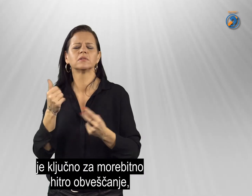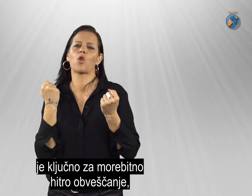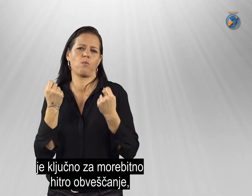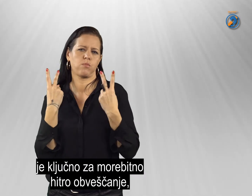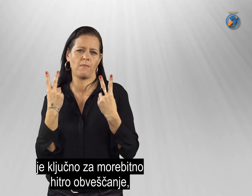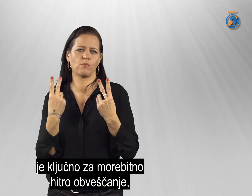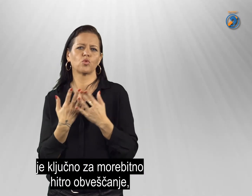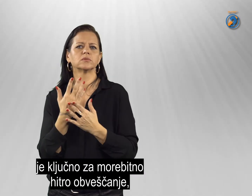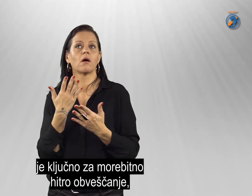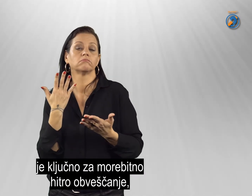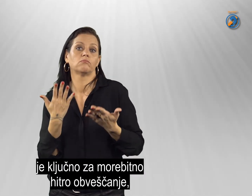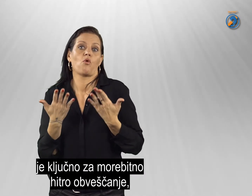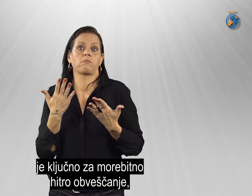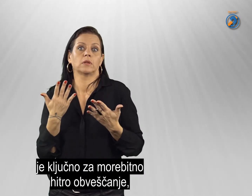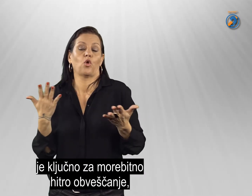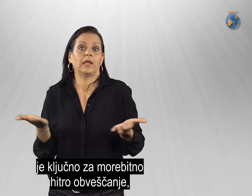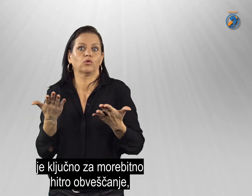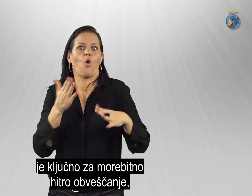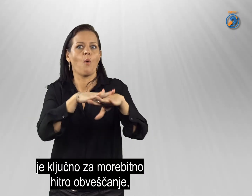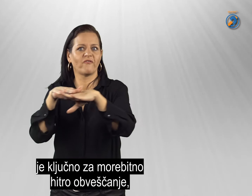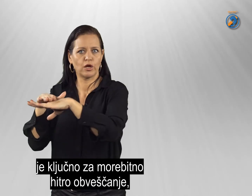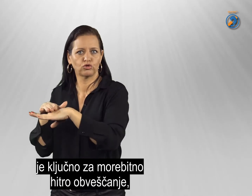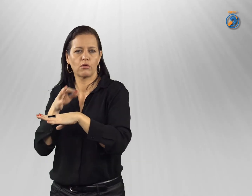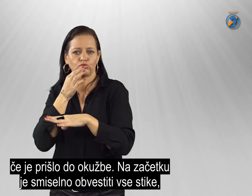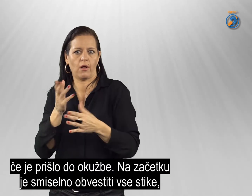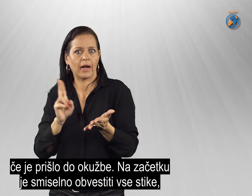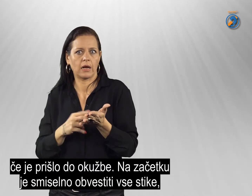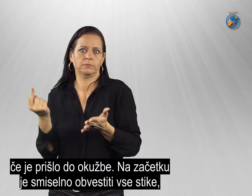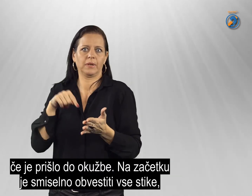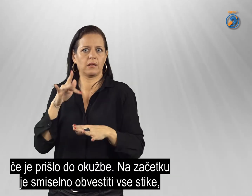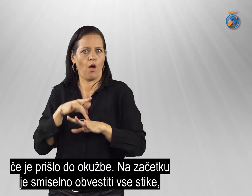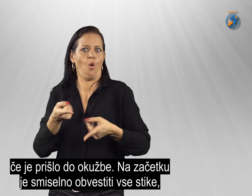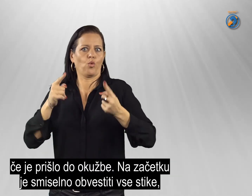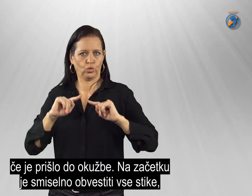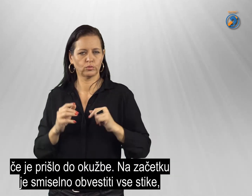hitro obveščanje, če je prišlo do okužbe.